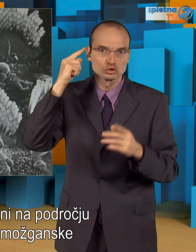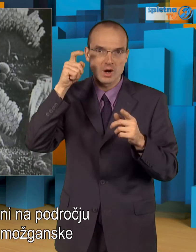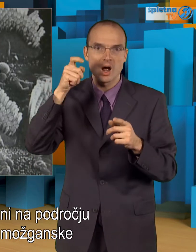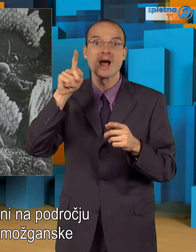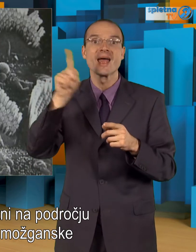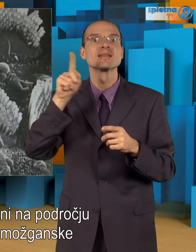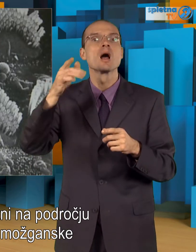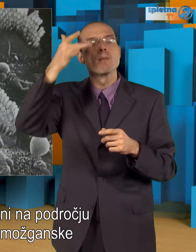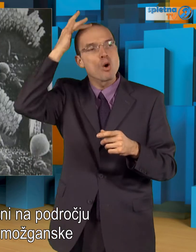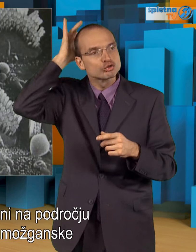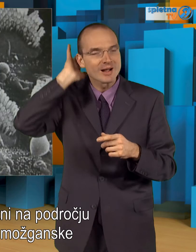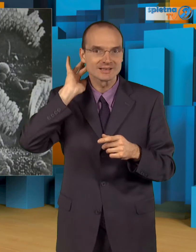sluh.